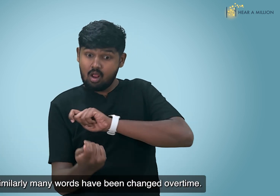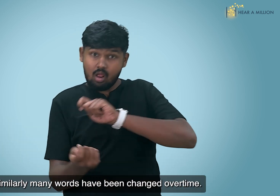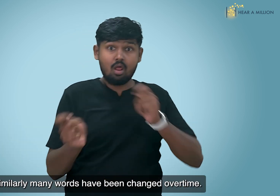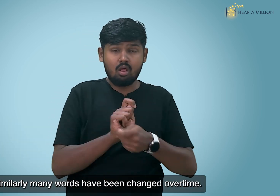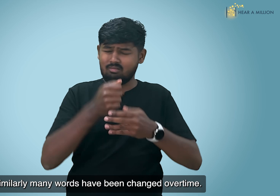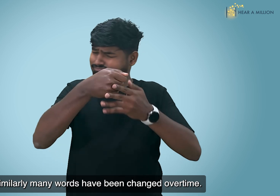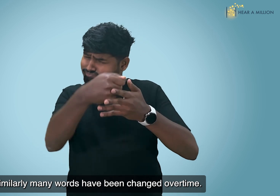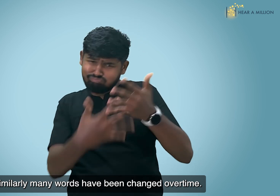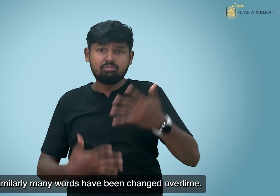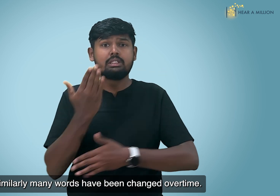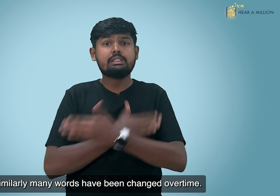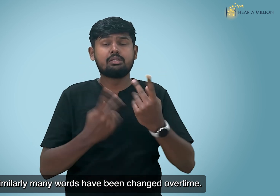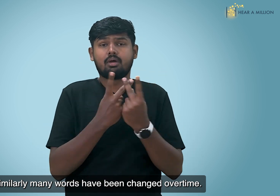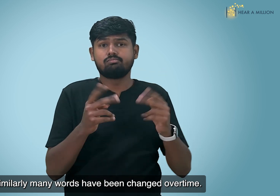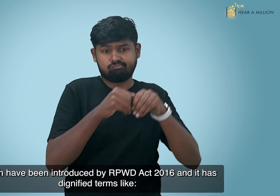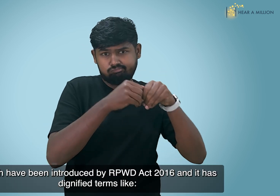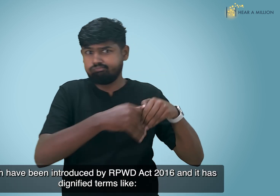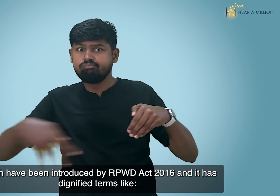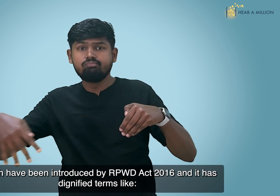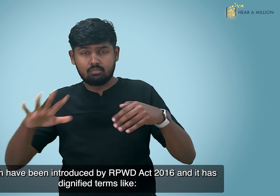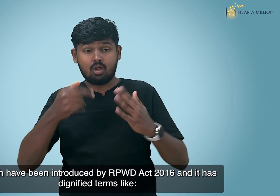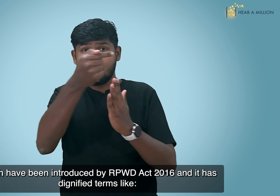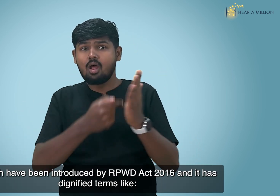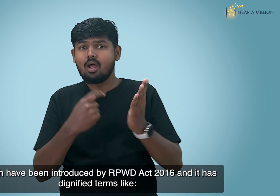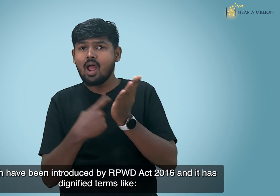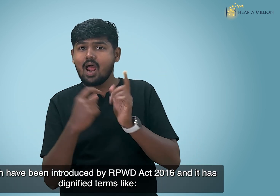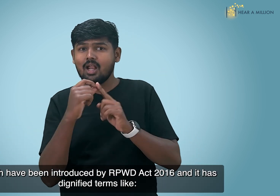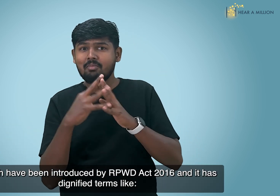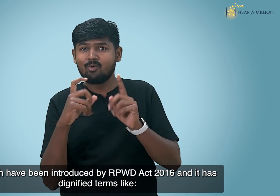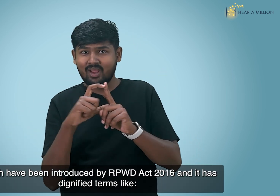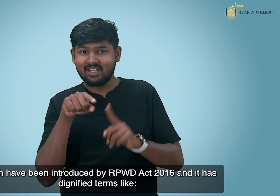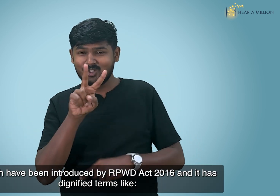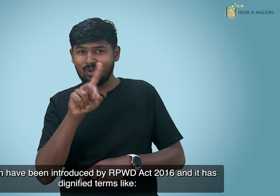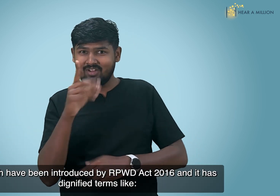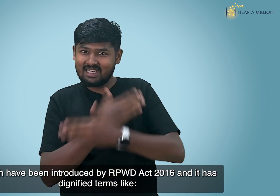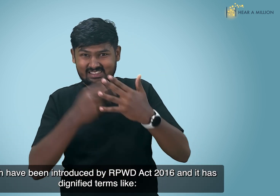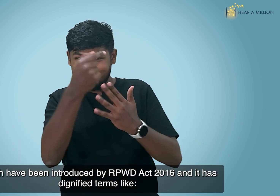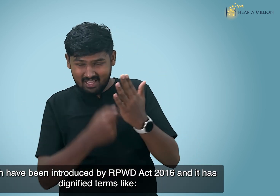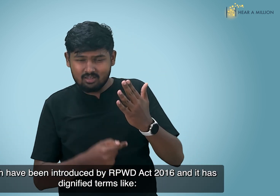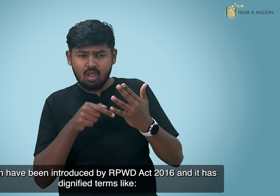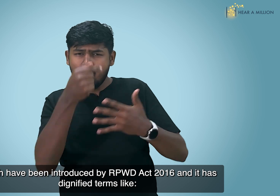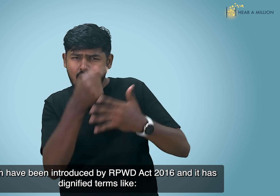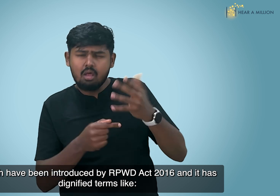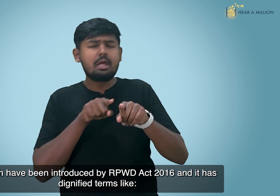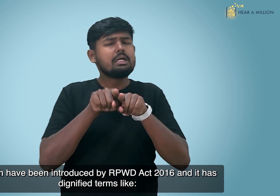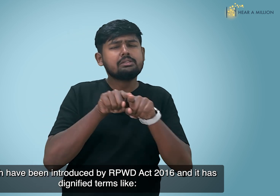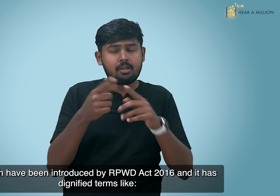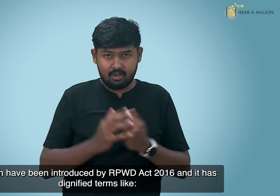इस शब्द को गरिमा प्रदान करता है। इसी तरह समय के साथ काफी शब्द बदले गए, जिन्हें RPWD एक्ट 2016 द्वारा पेश किया गया है और इसमें सम्मानजनक